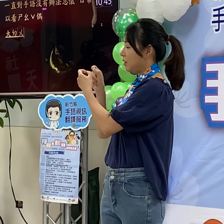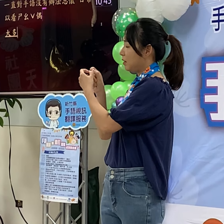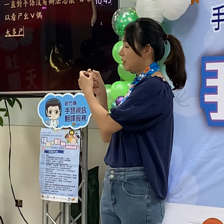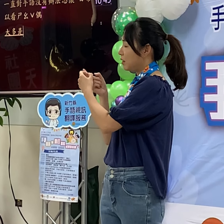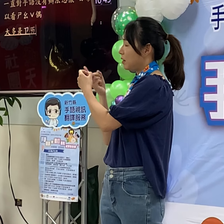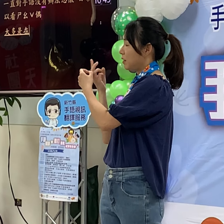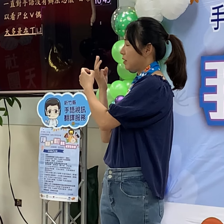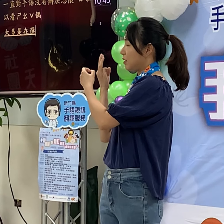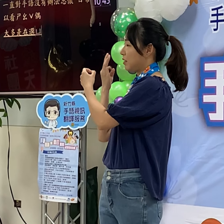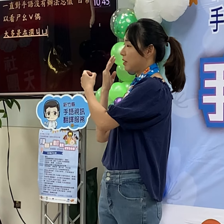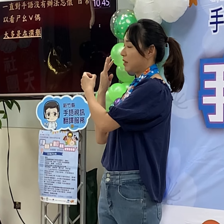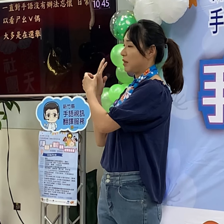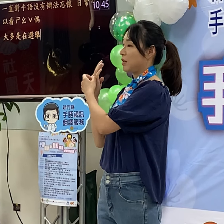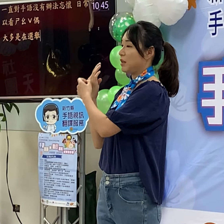还有最近几年